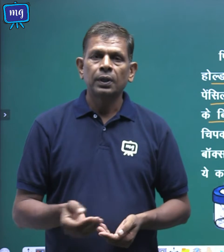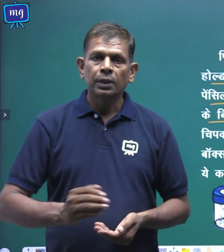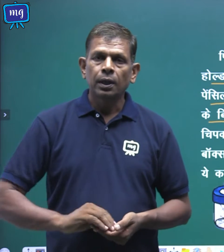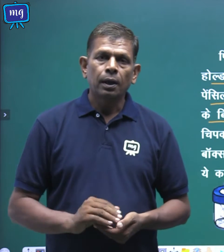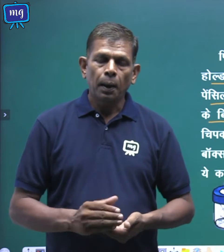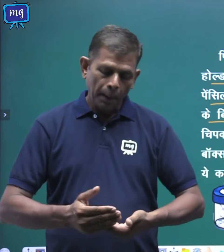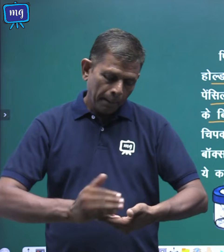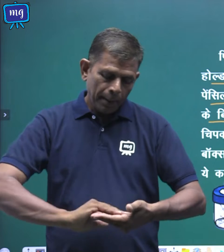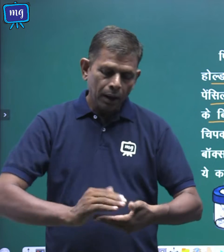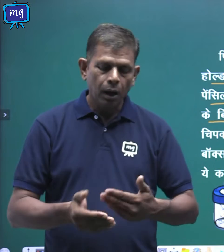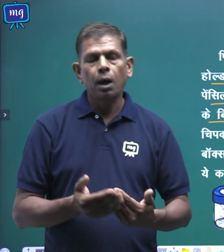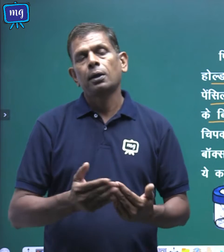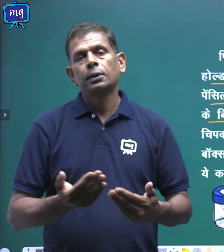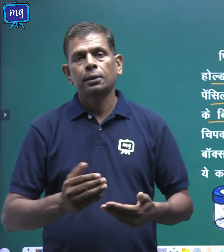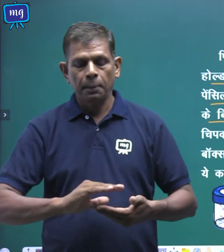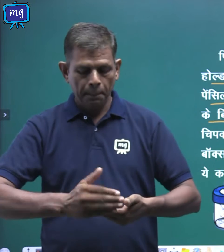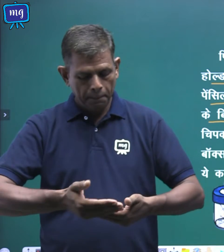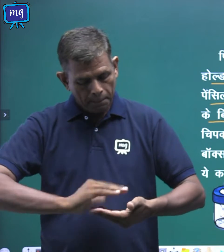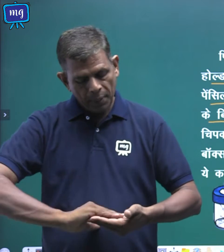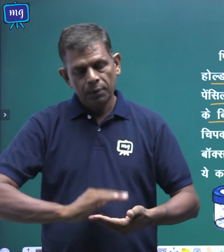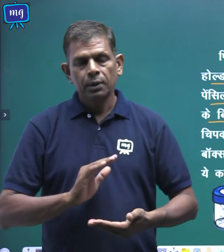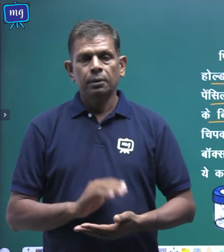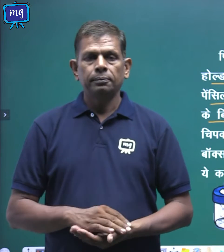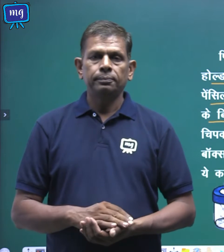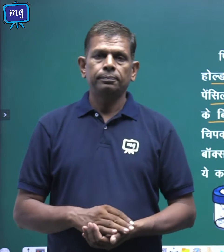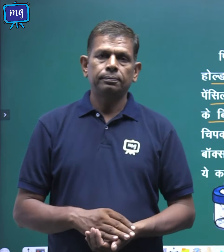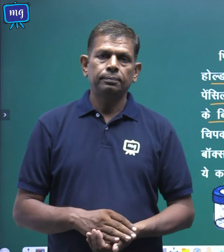जिससे ये आसानी से बंद हो जाता है।